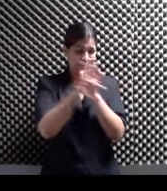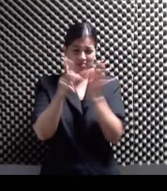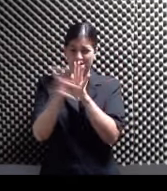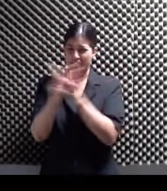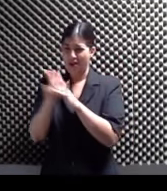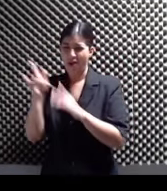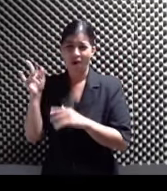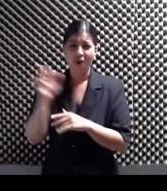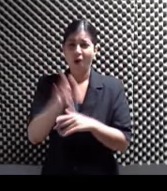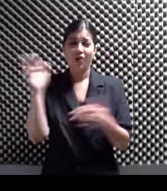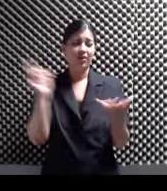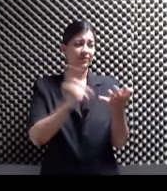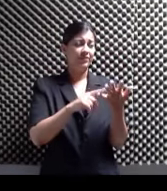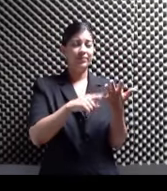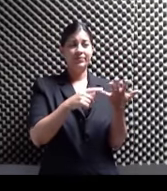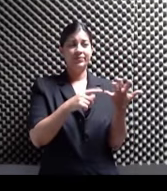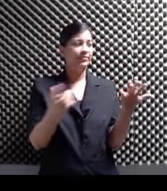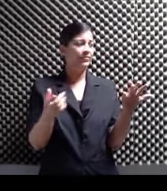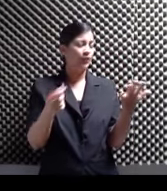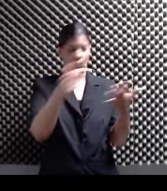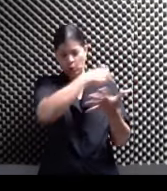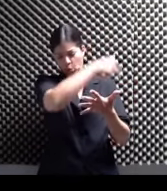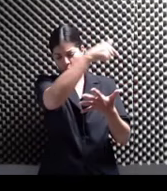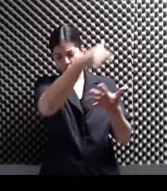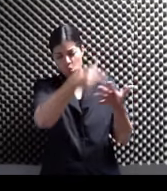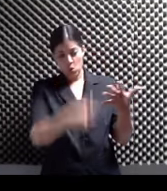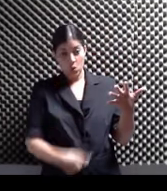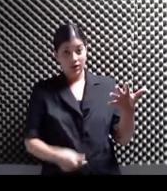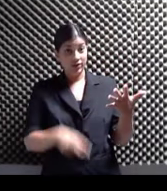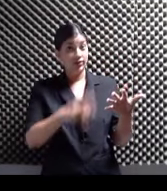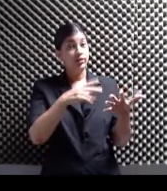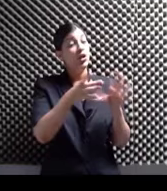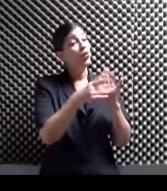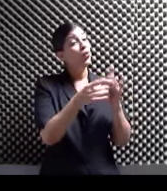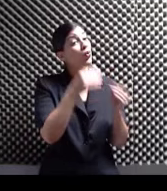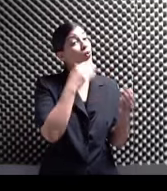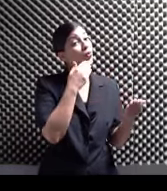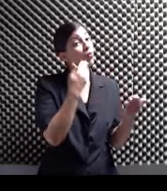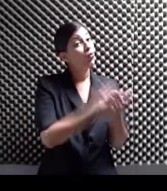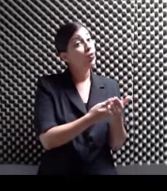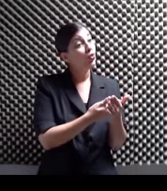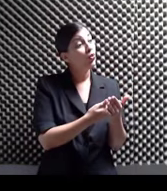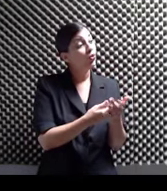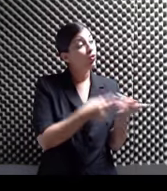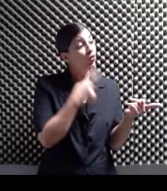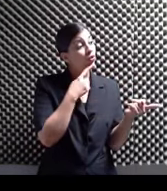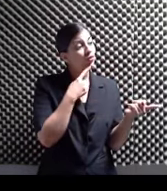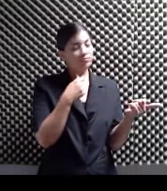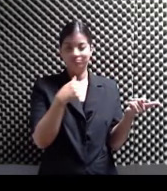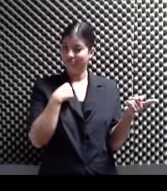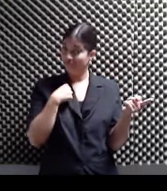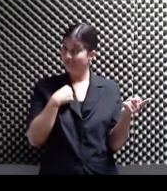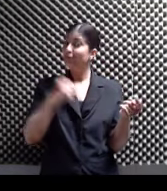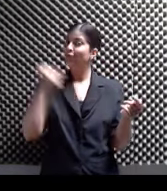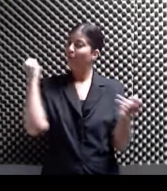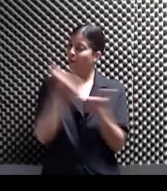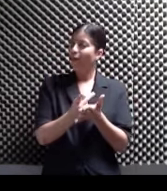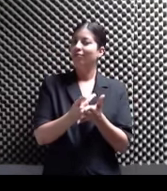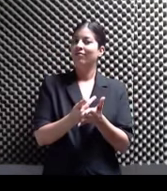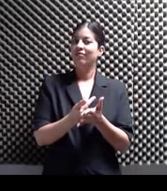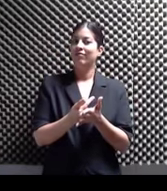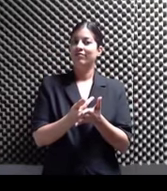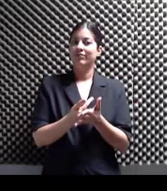violencia doméstica, hasta el Alzheimer. Si usted quiere leer buenos cuentos, aprobado por mí, José